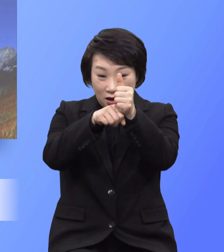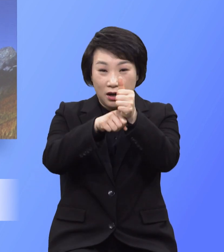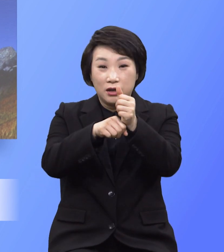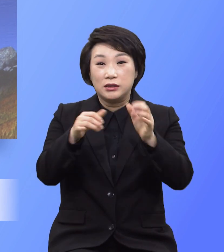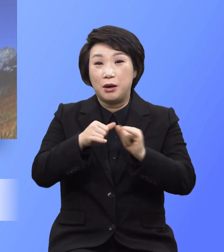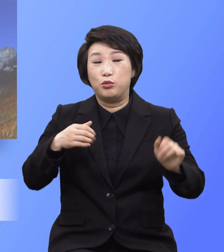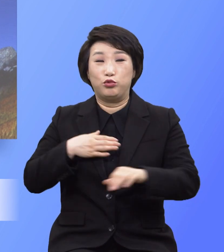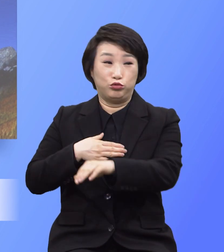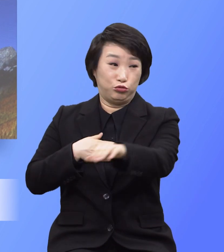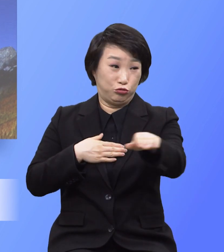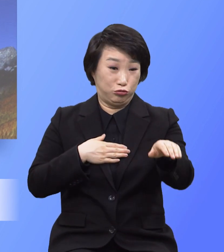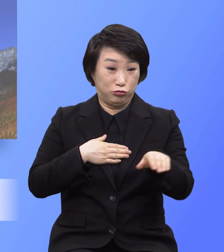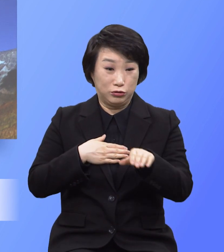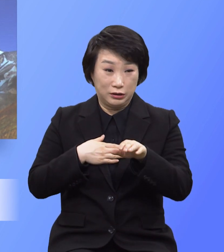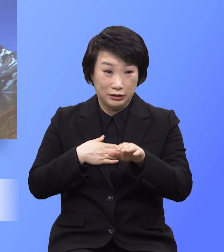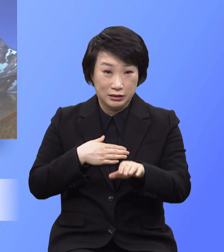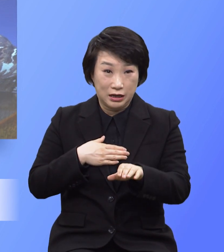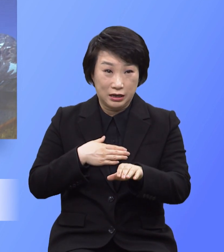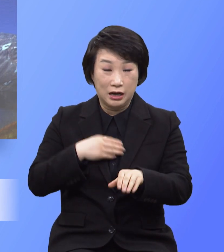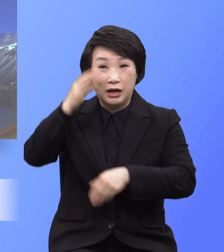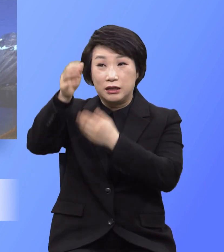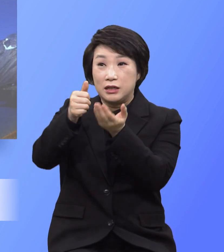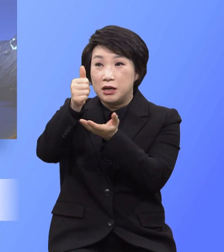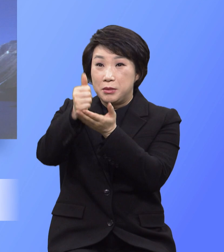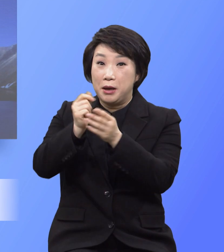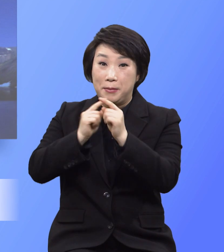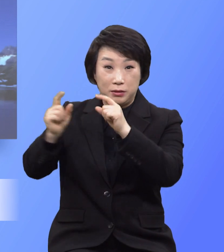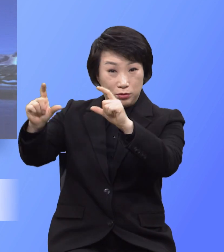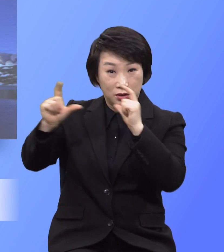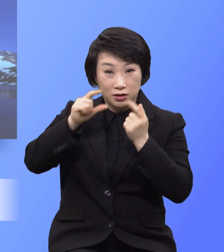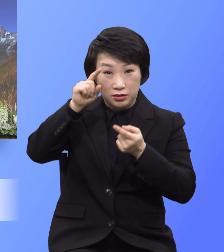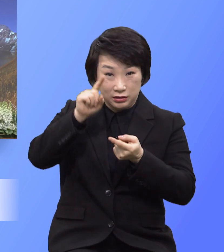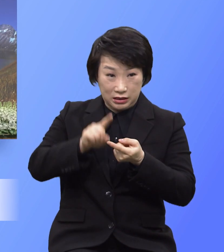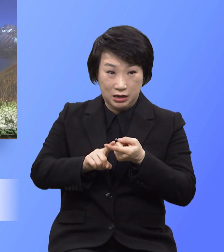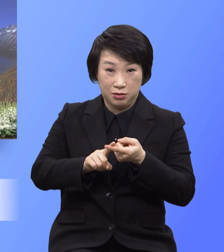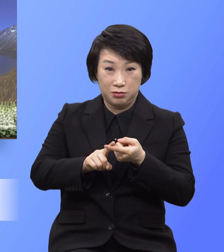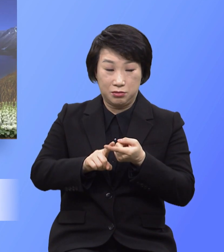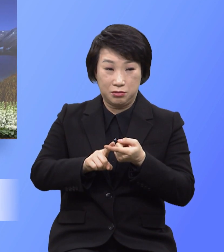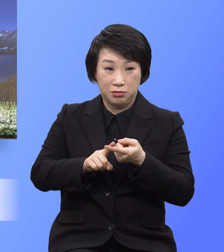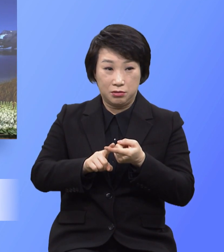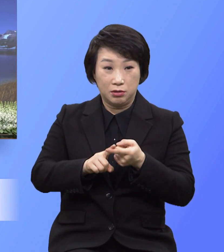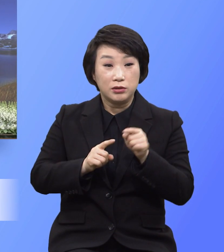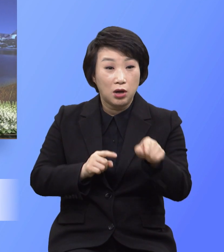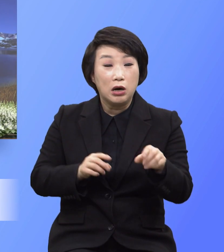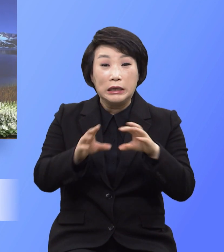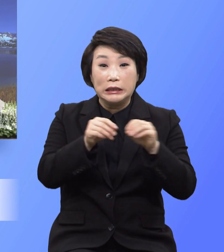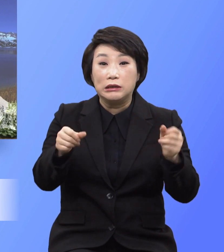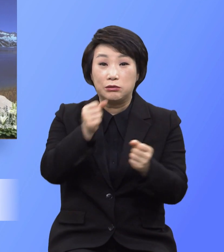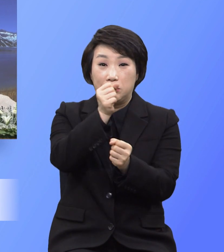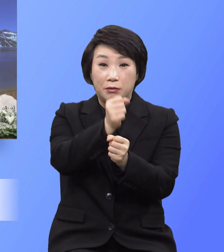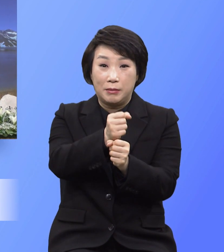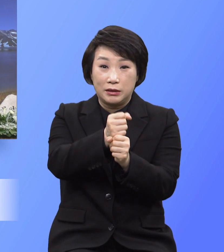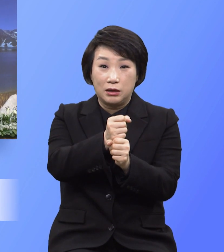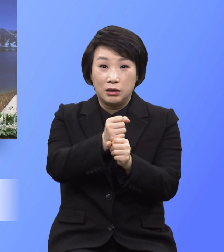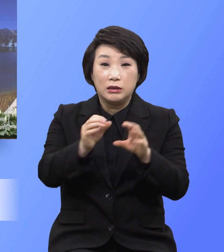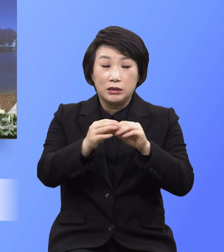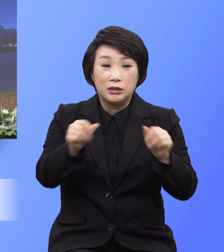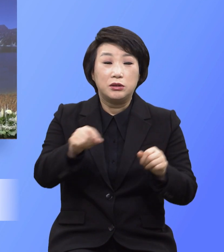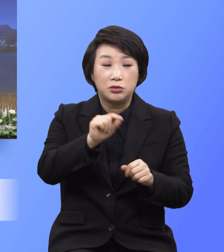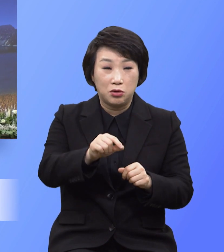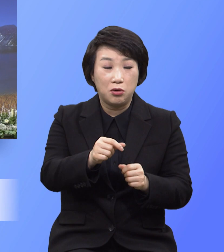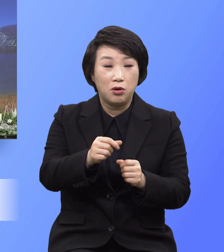있었던 자들은 하나님이 말씀하신 그대로 너는 흙이니